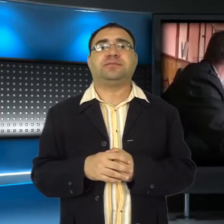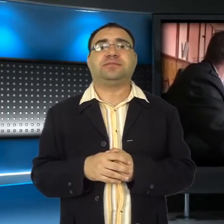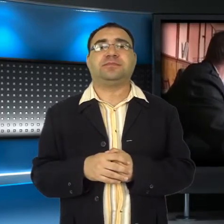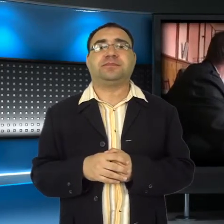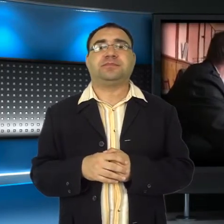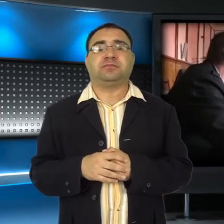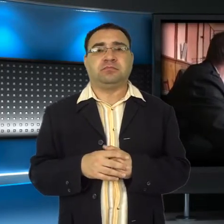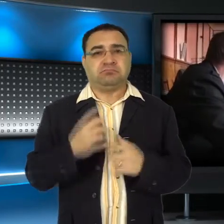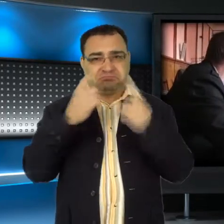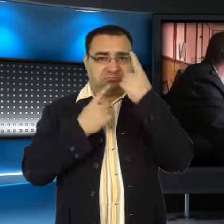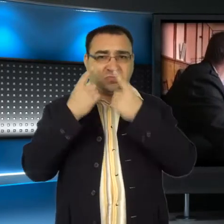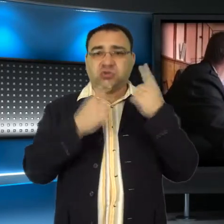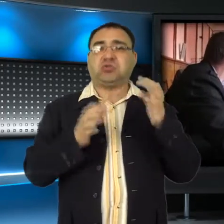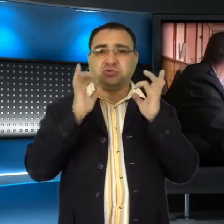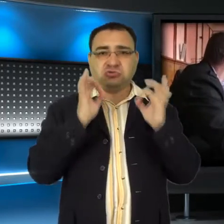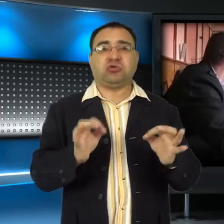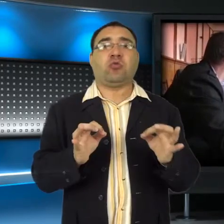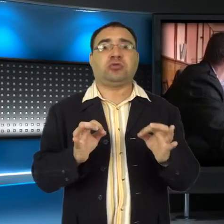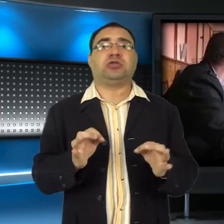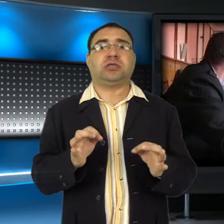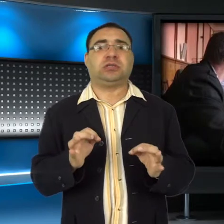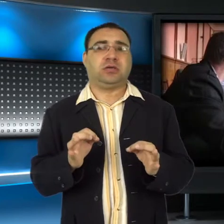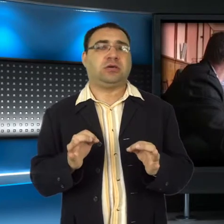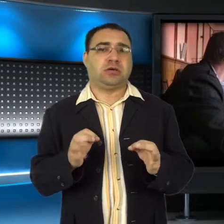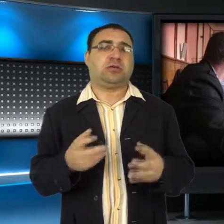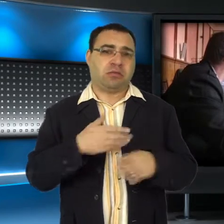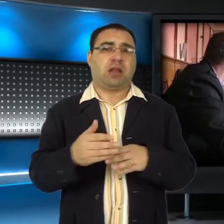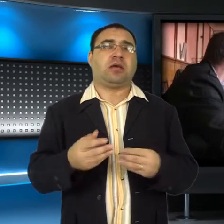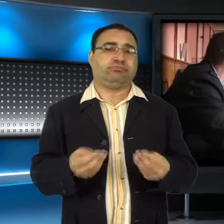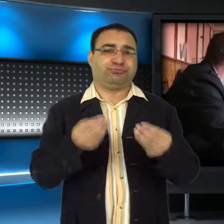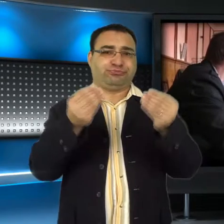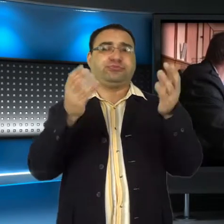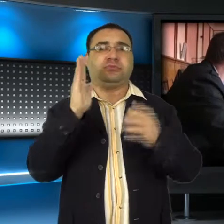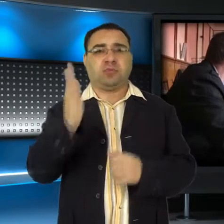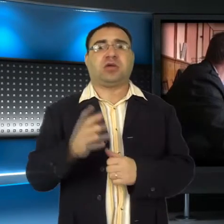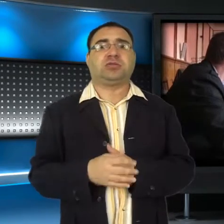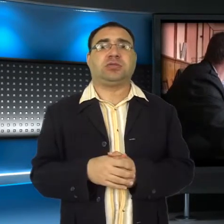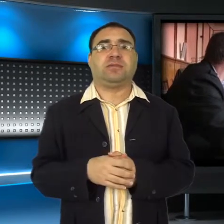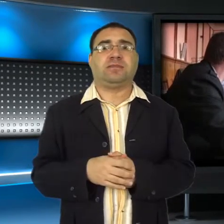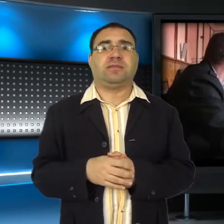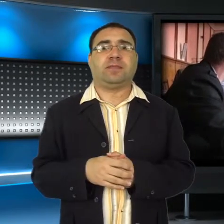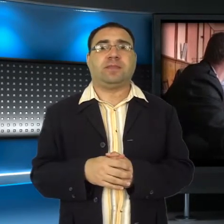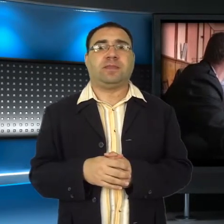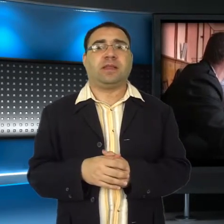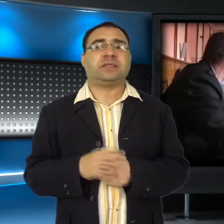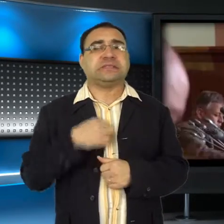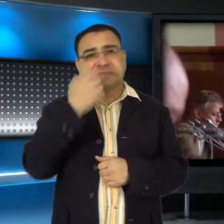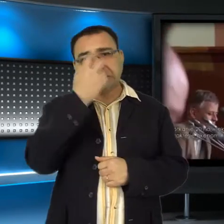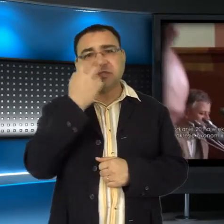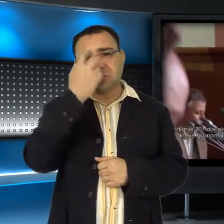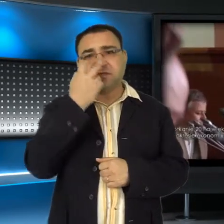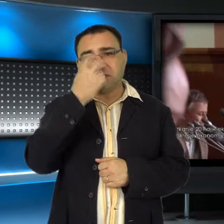się wydaje, że naprawdę jest tutaj na czym budować. Miałbym też, bardzo mnie zainteresowało to, że